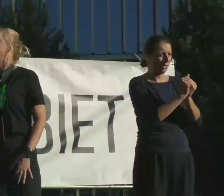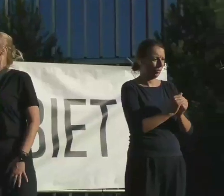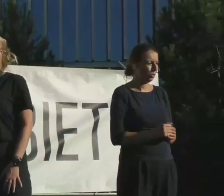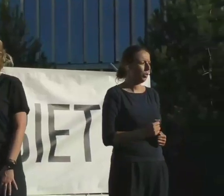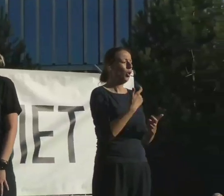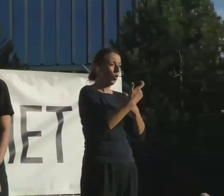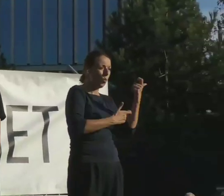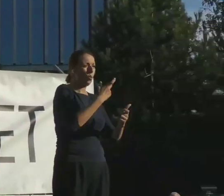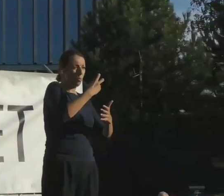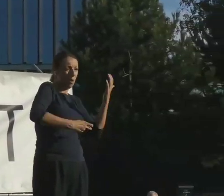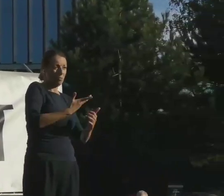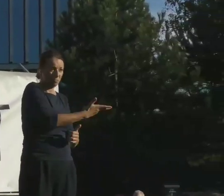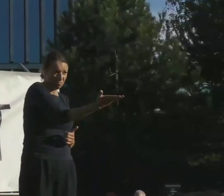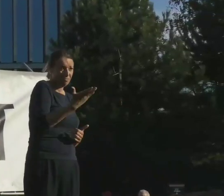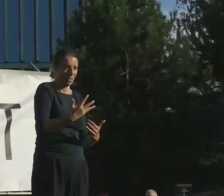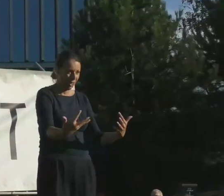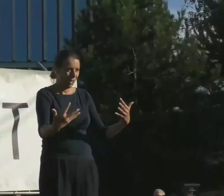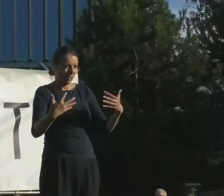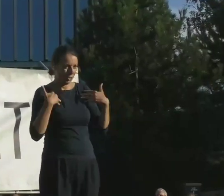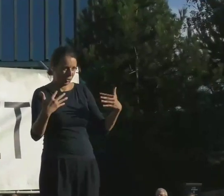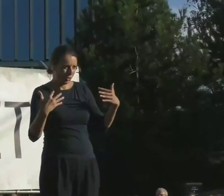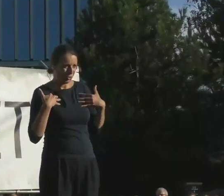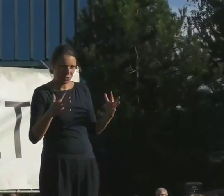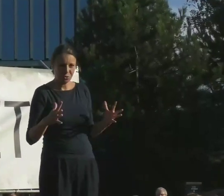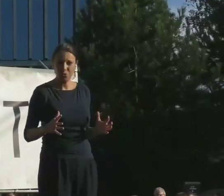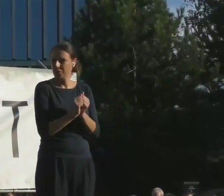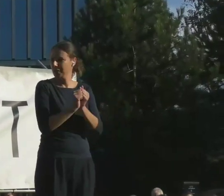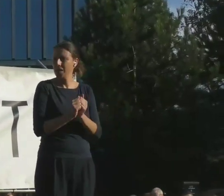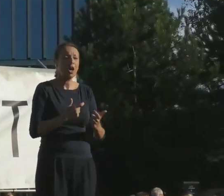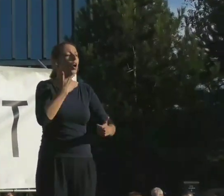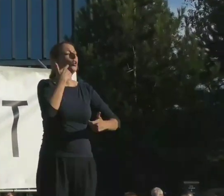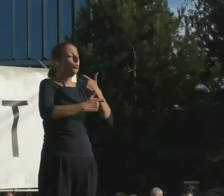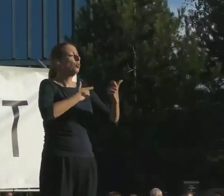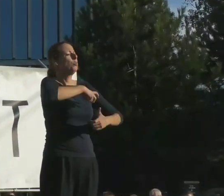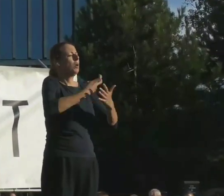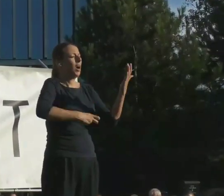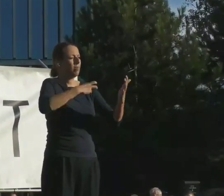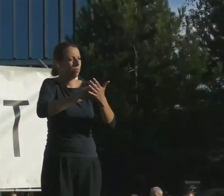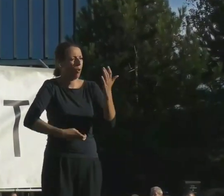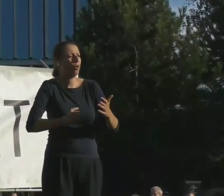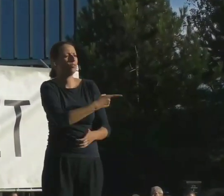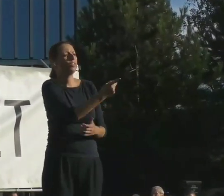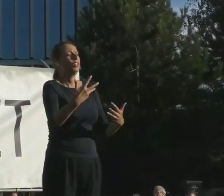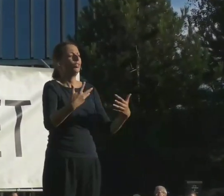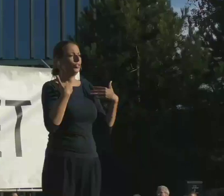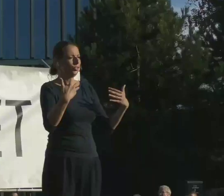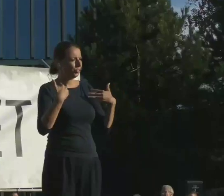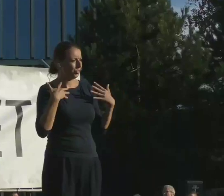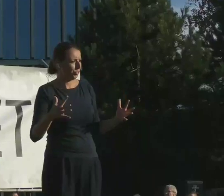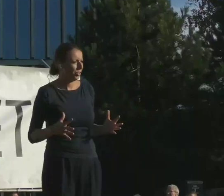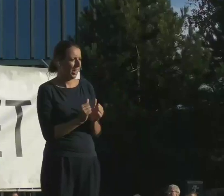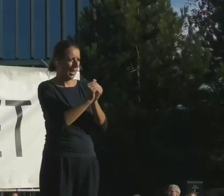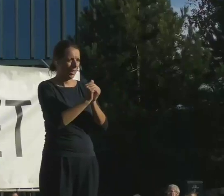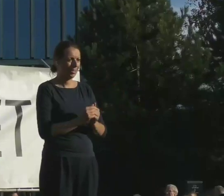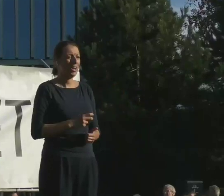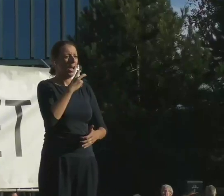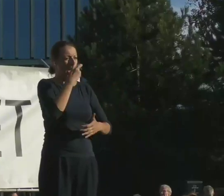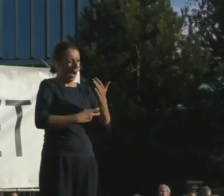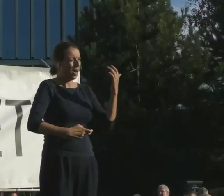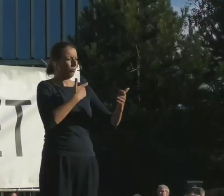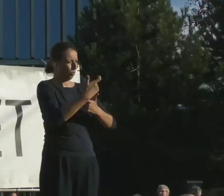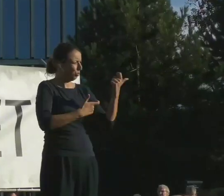Ratuj życie! Rób aborcję! Ratuj życie! Rób aborcję! Ratuj